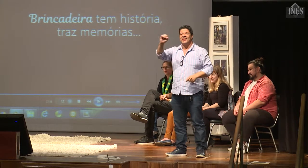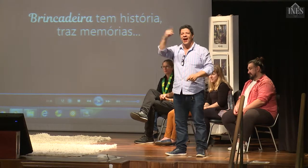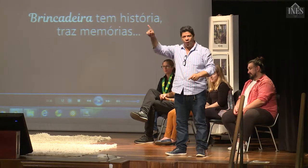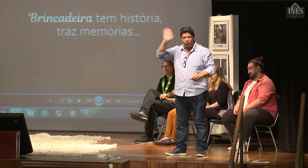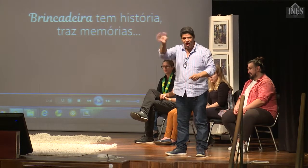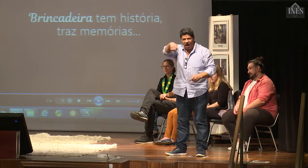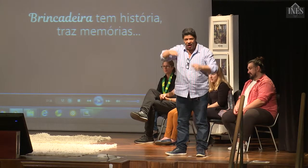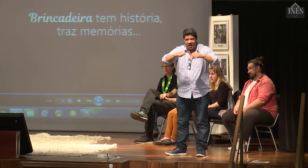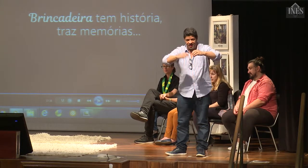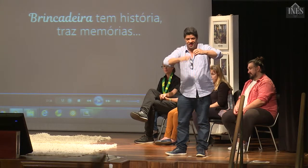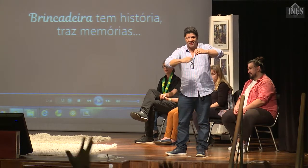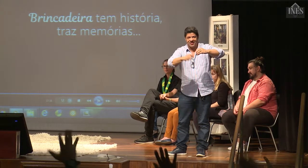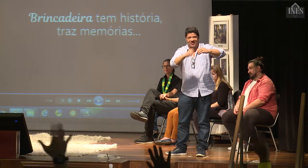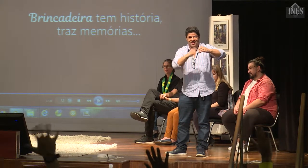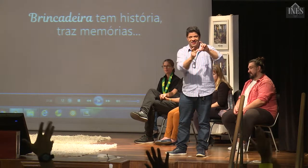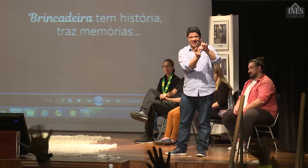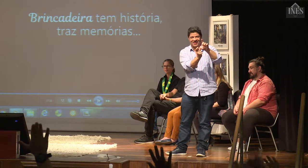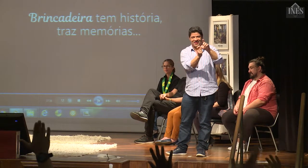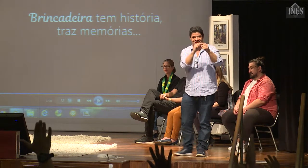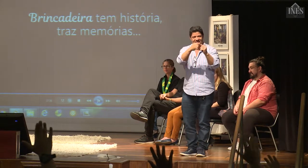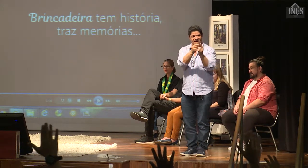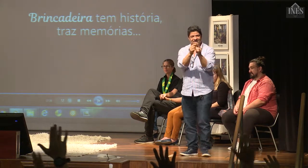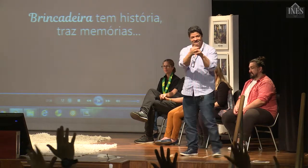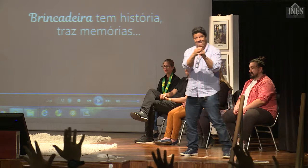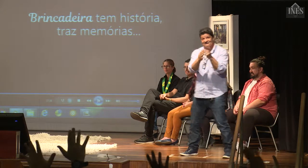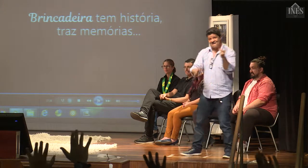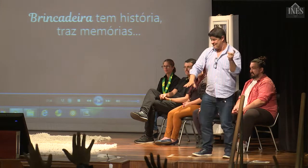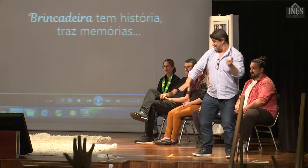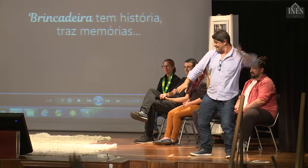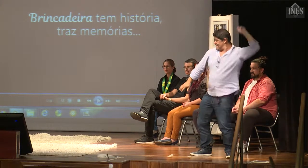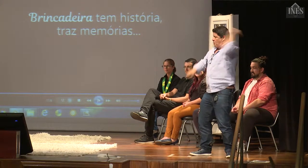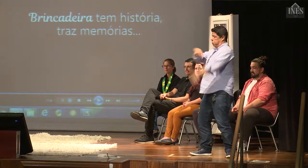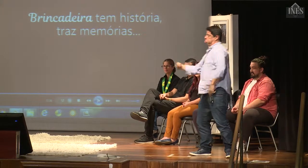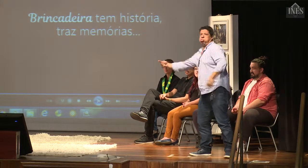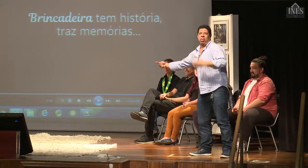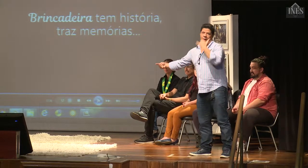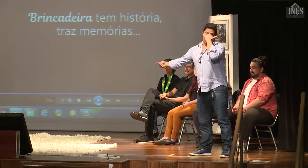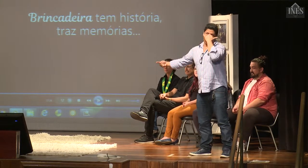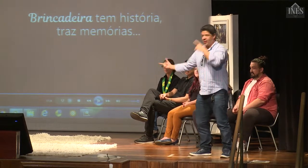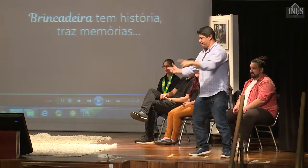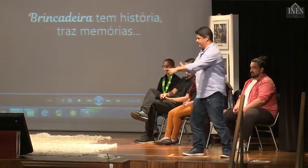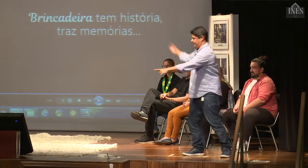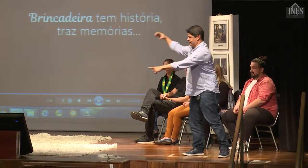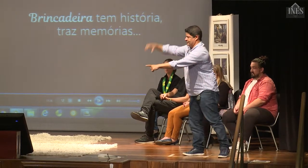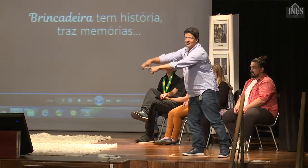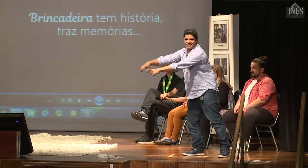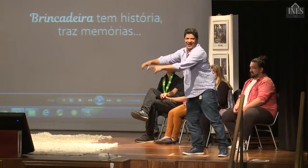via quem vencia. Vocês já brincaram de peão? De enrolar e aí tinha que